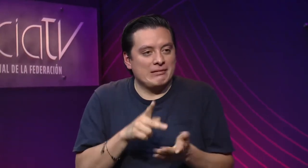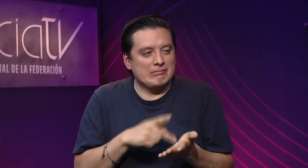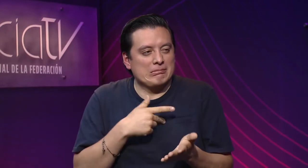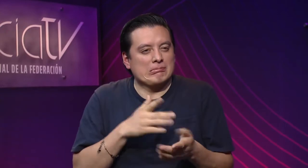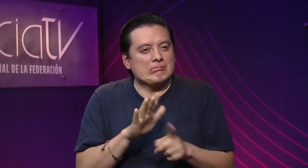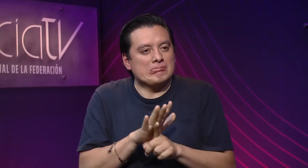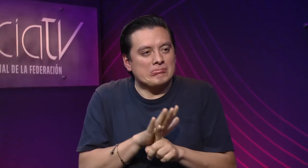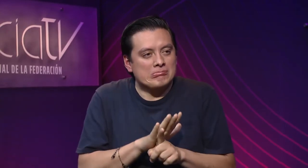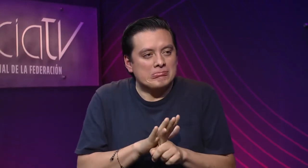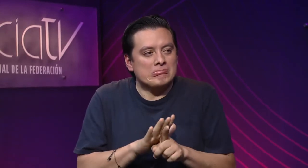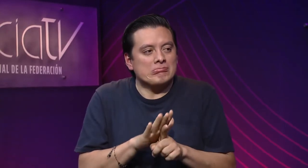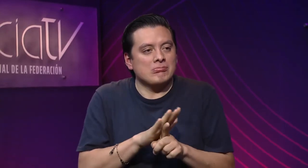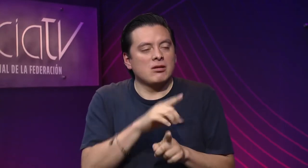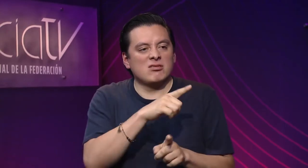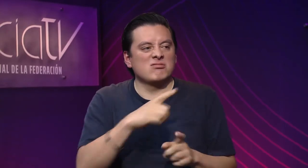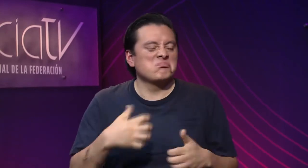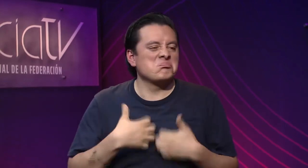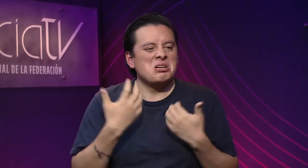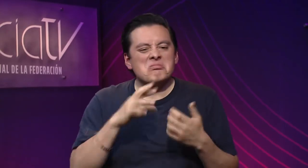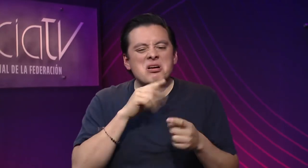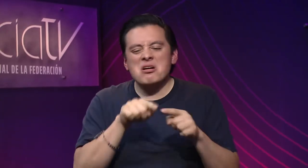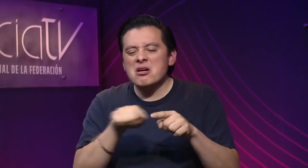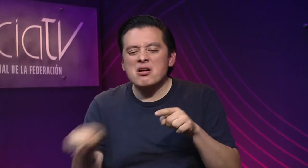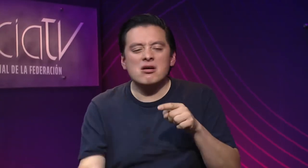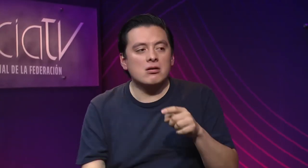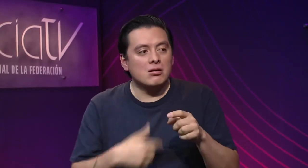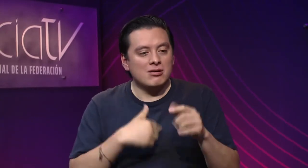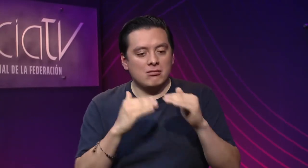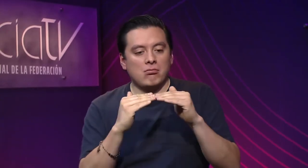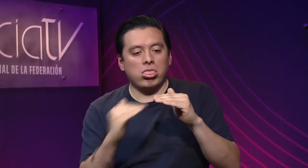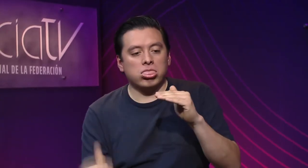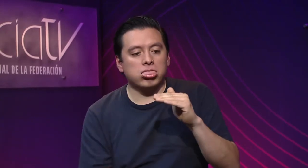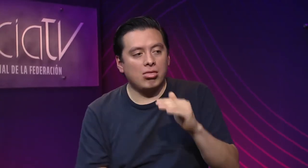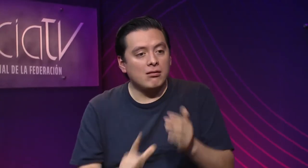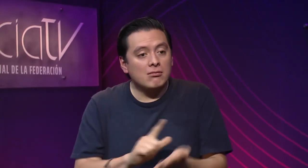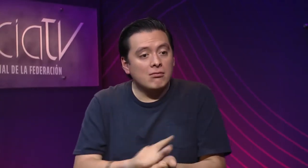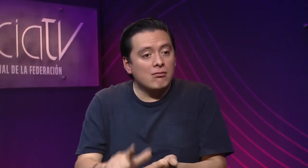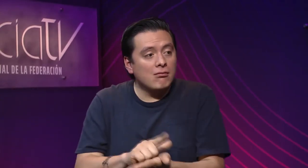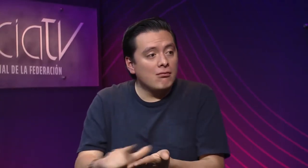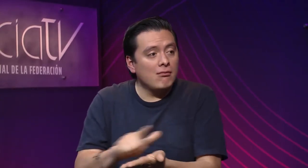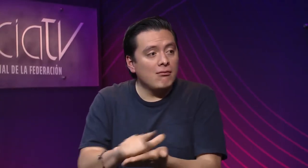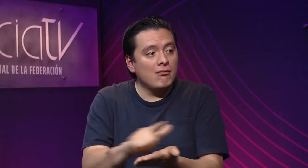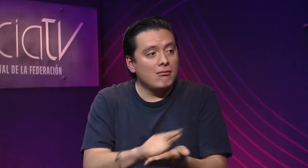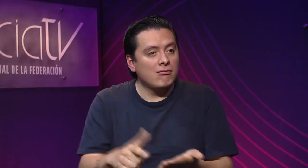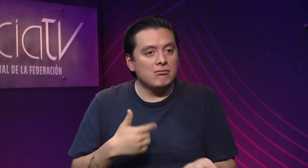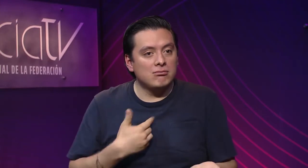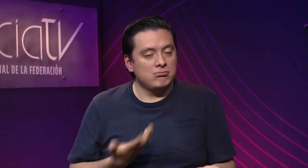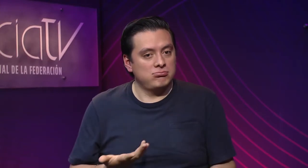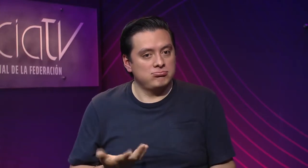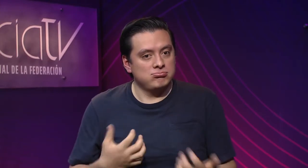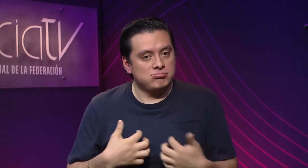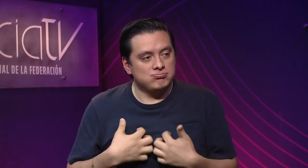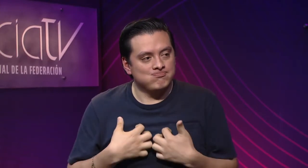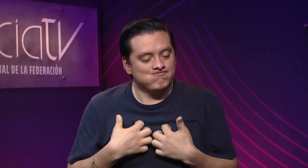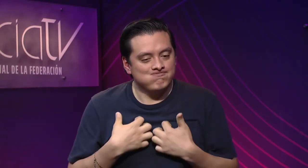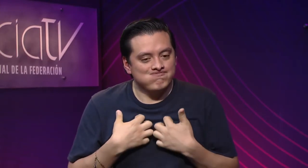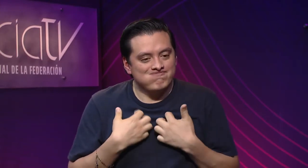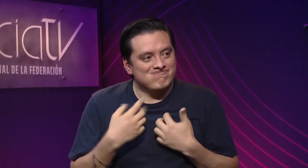pues terminé aguantándome y ya pues trataba de sobrellevarla con el jefe y todavía me mandaron a un